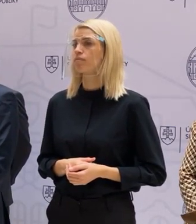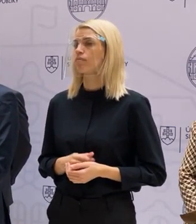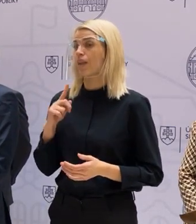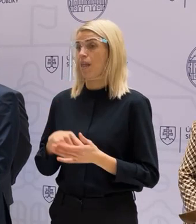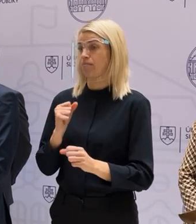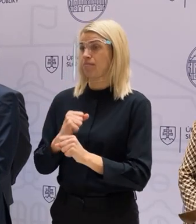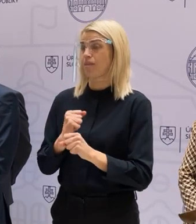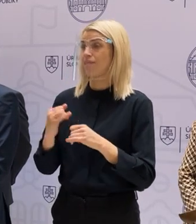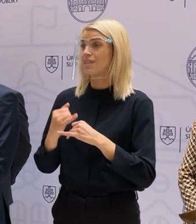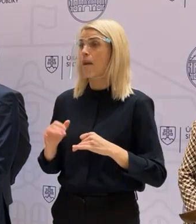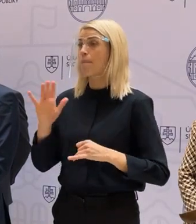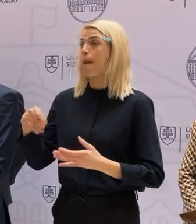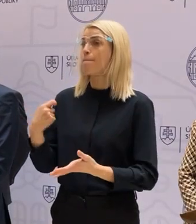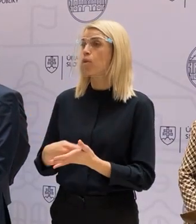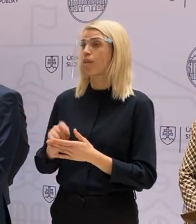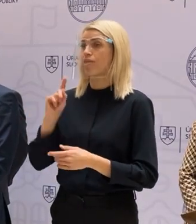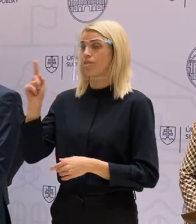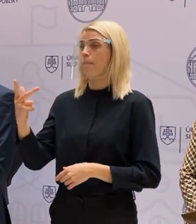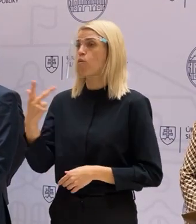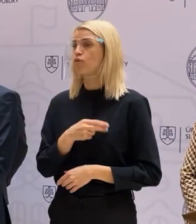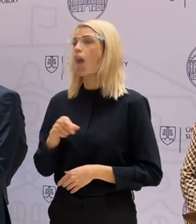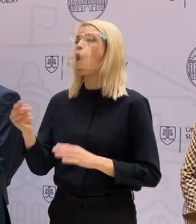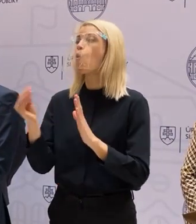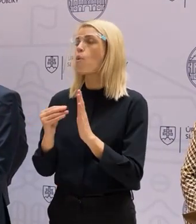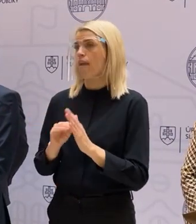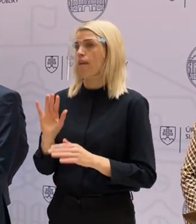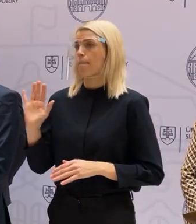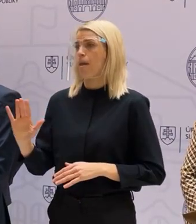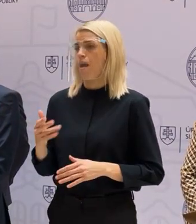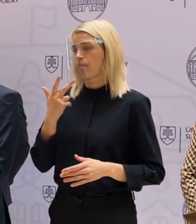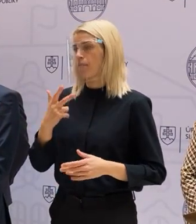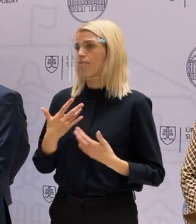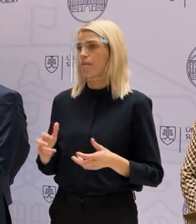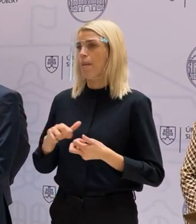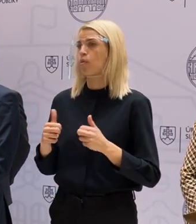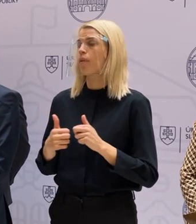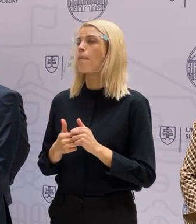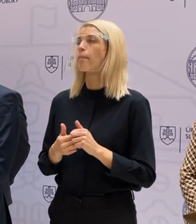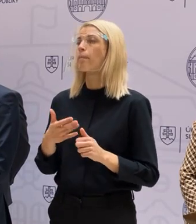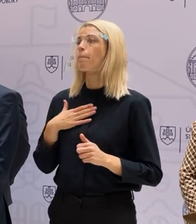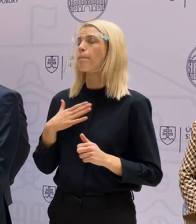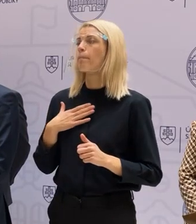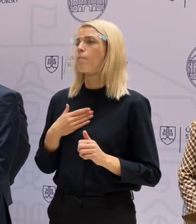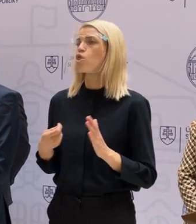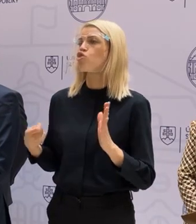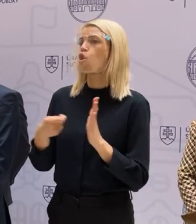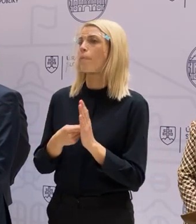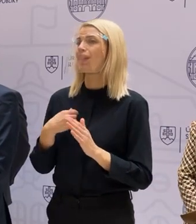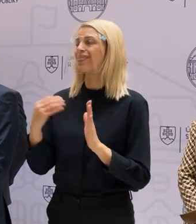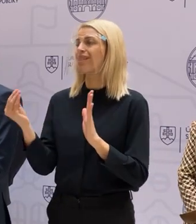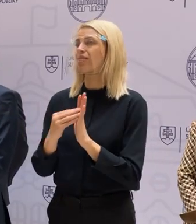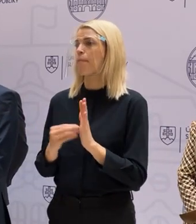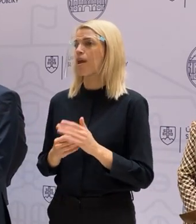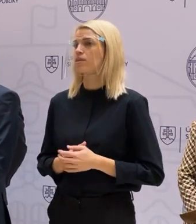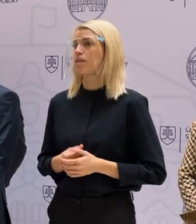pracuje v zahraničí, má tam poistenie, bolo zaočkovaný tam, tak tie údaje má. To znamená, tam nie je najmenší problém tie údaje doplniť do našich databáz. No, je to problém napríklad aj